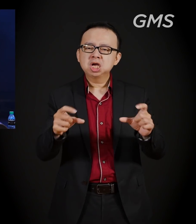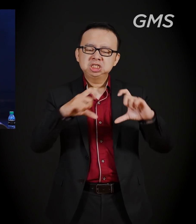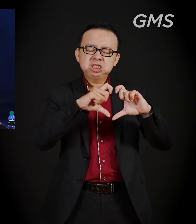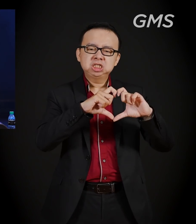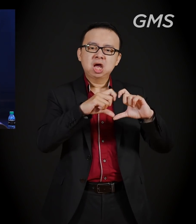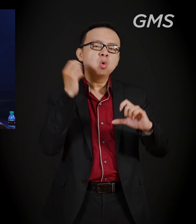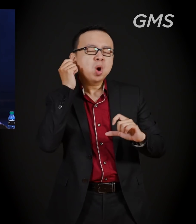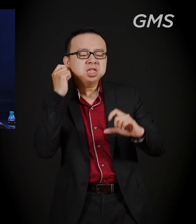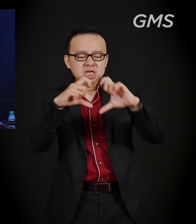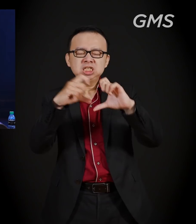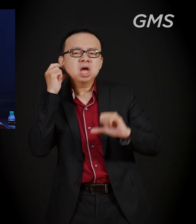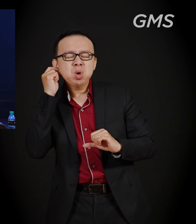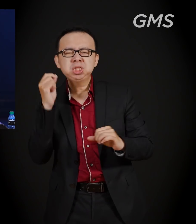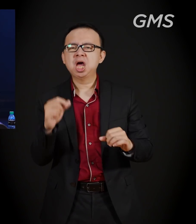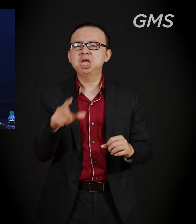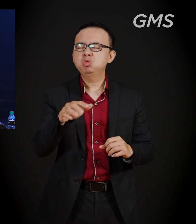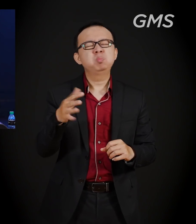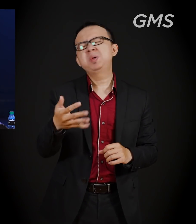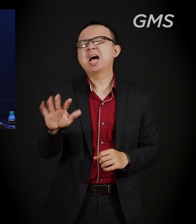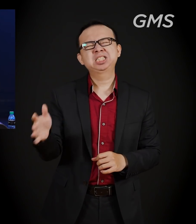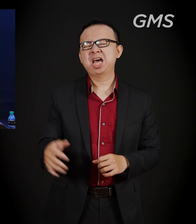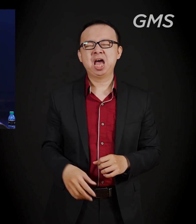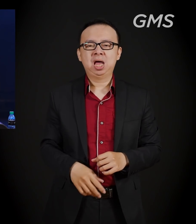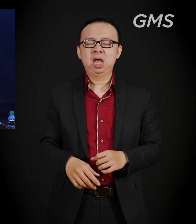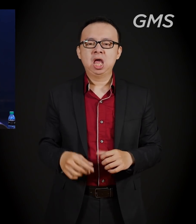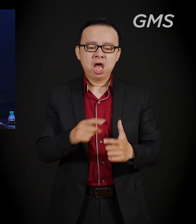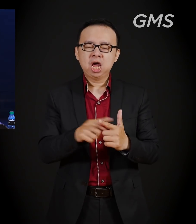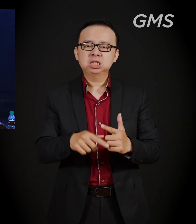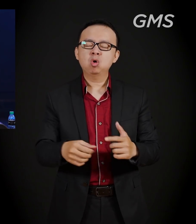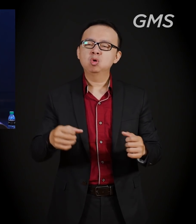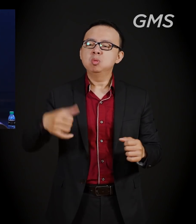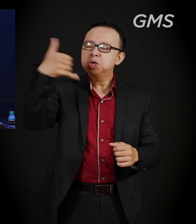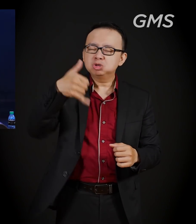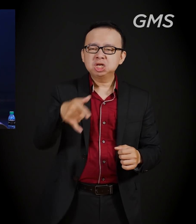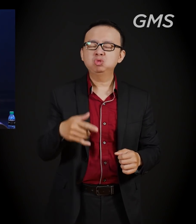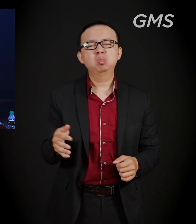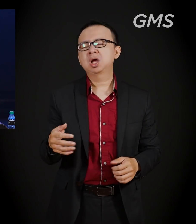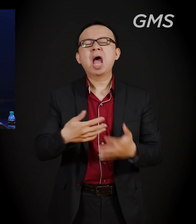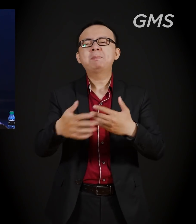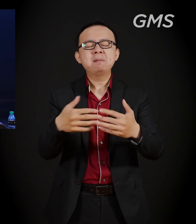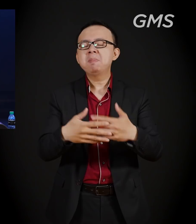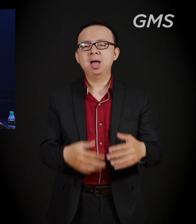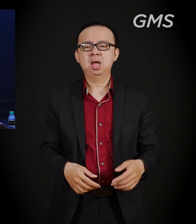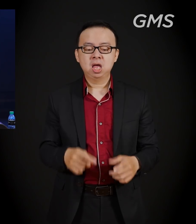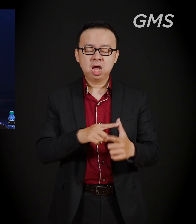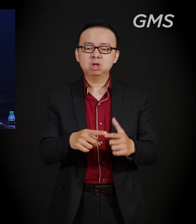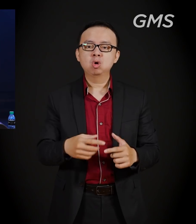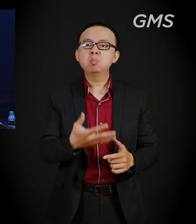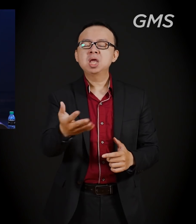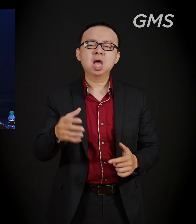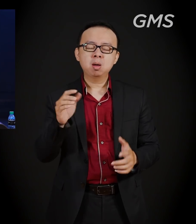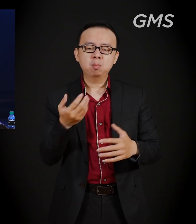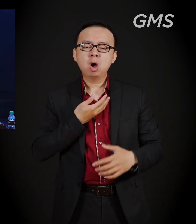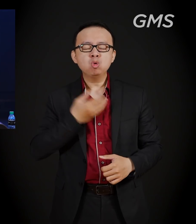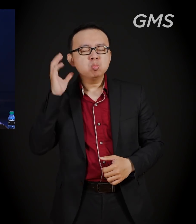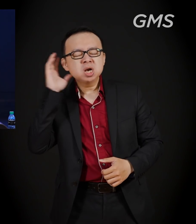Mereka mau mendengar. Jatuh bangun dalam dosa itu wajar. Mereka mau mendengar, mau